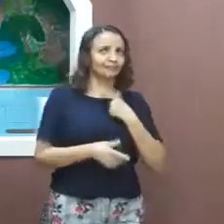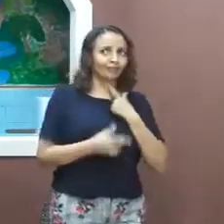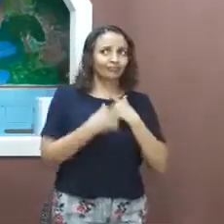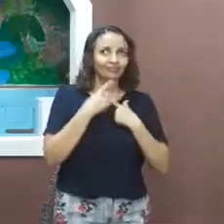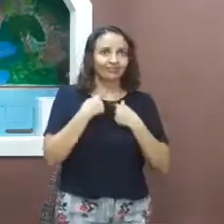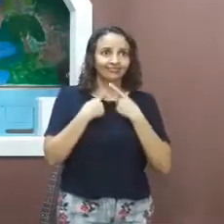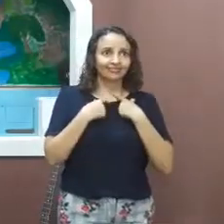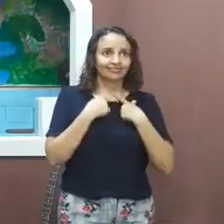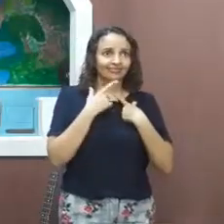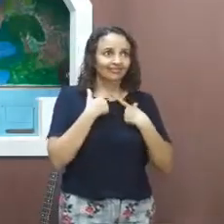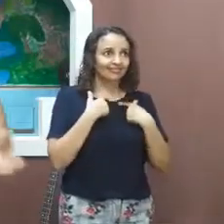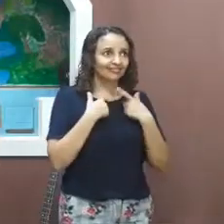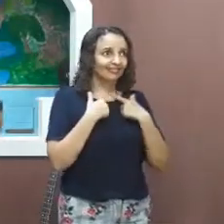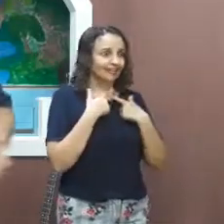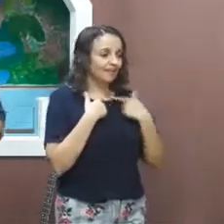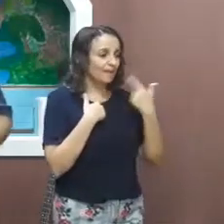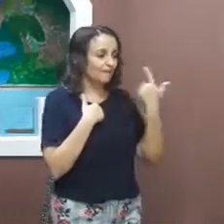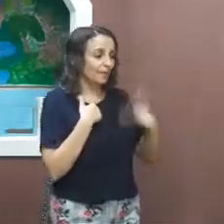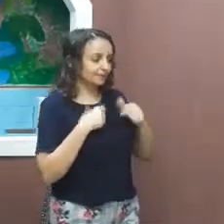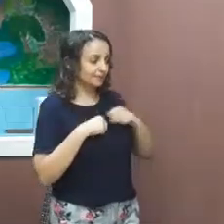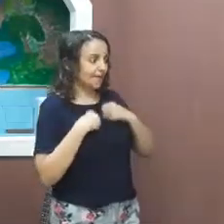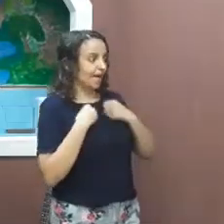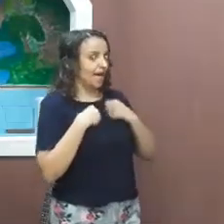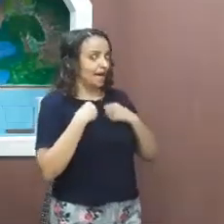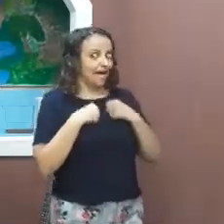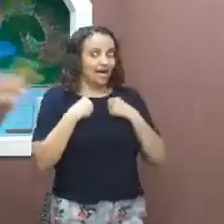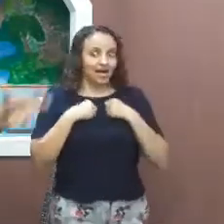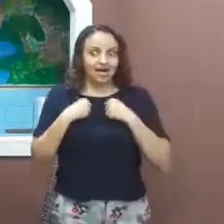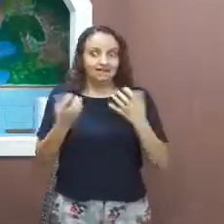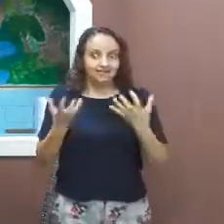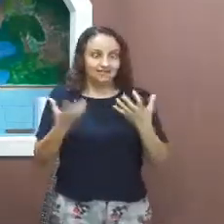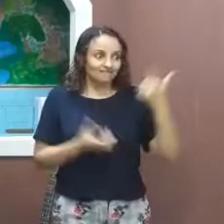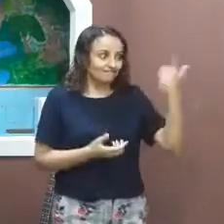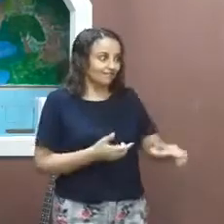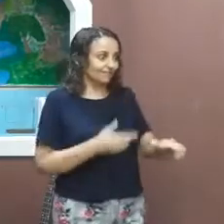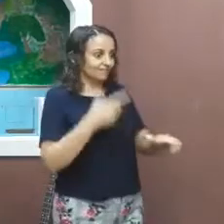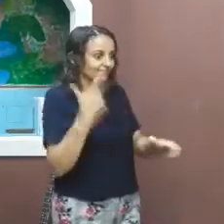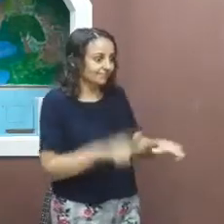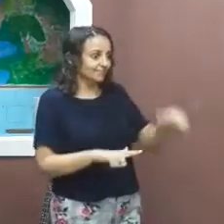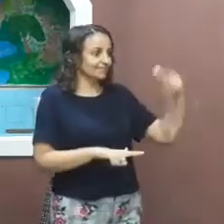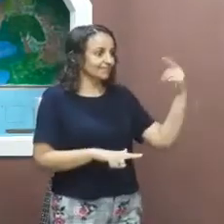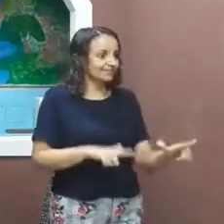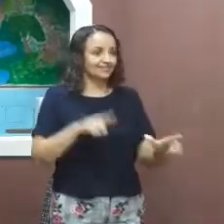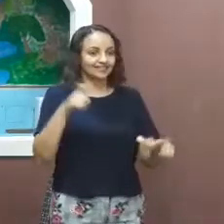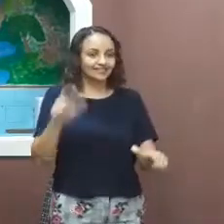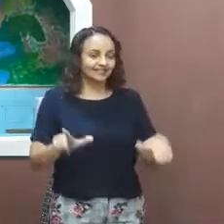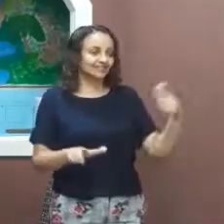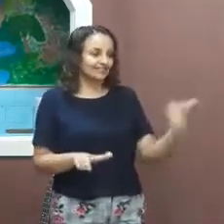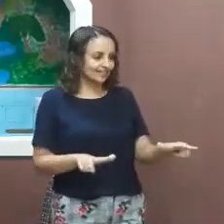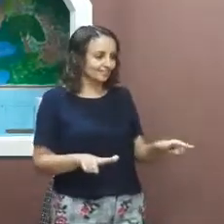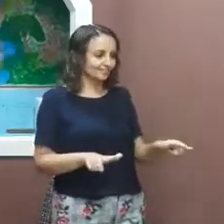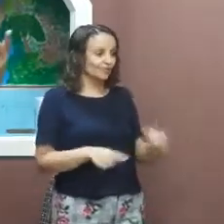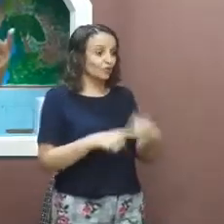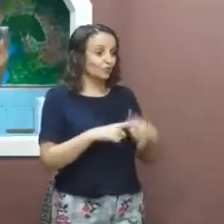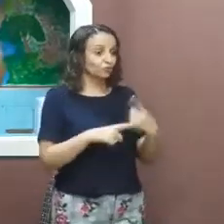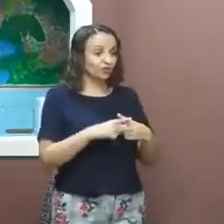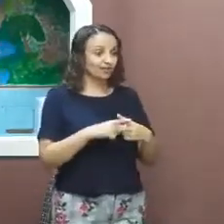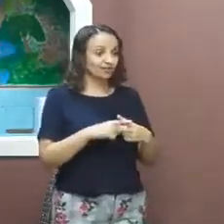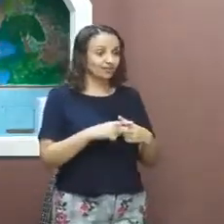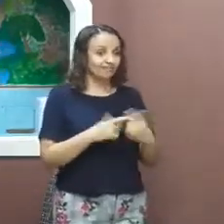alimentamos esse monstro da ansiedade, porque a gente começa a olhar os nossos sentidos, ele